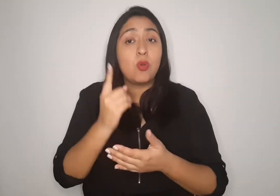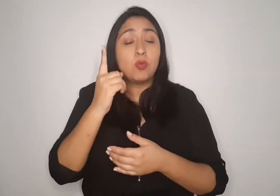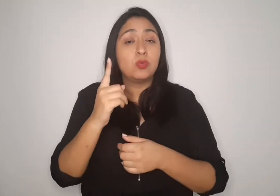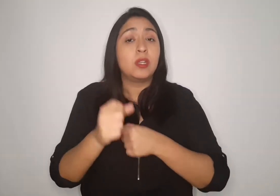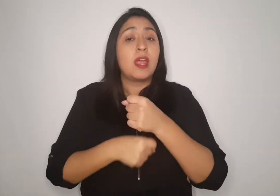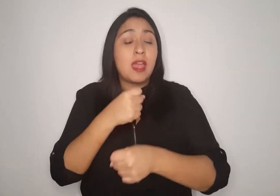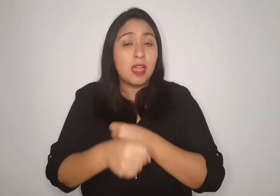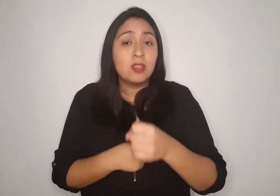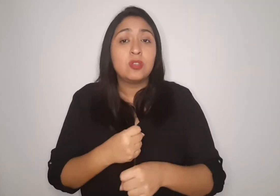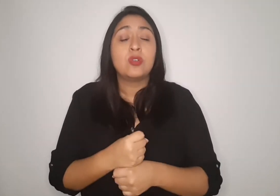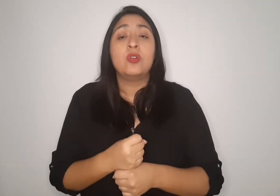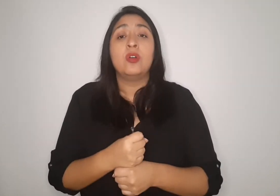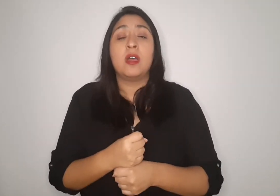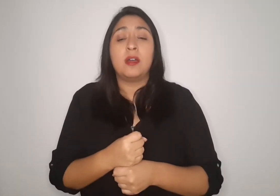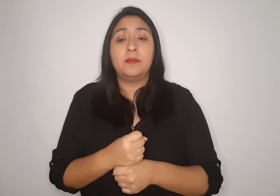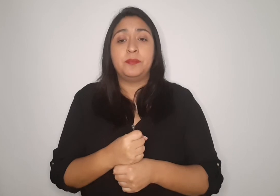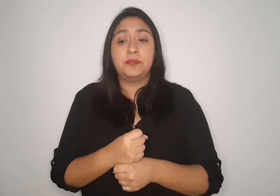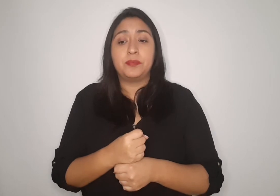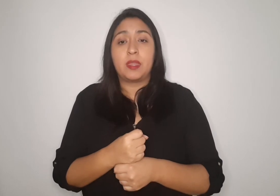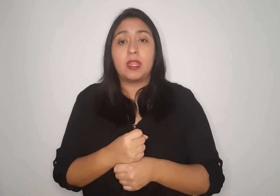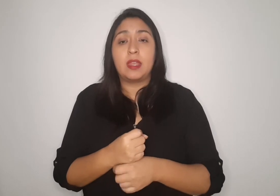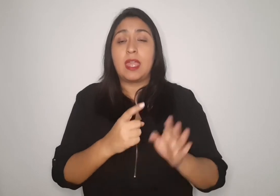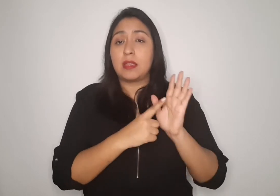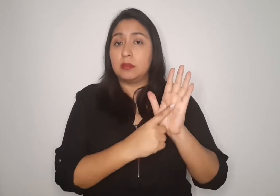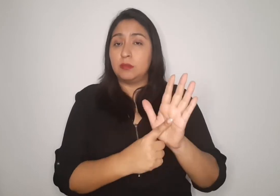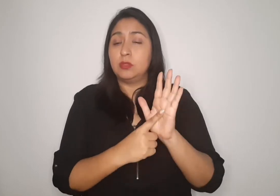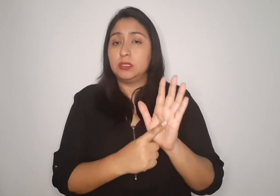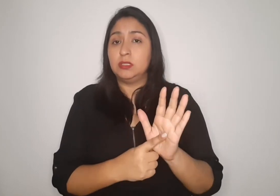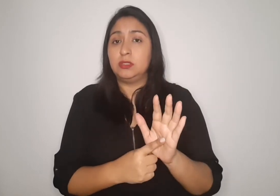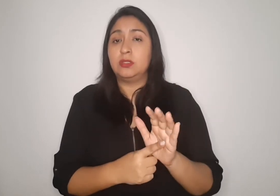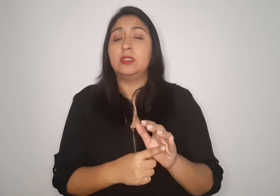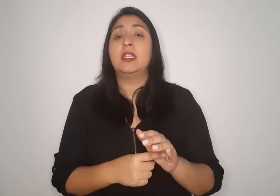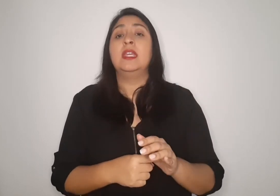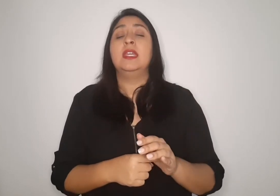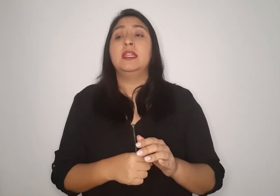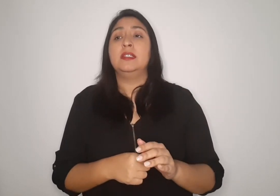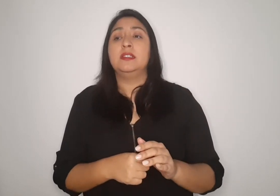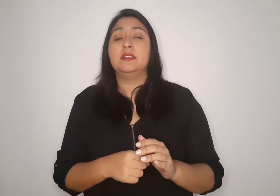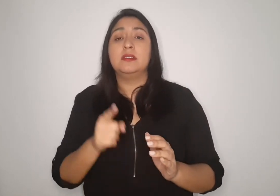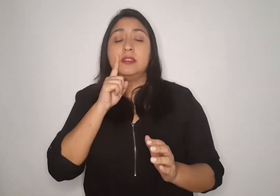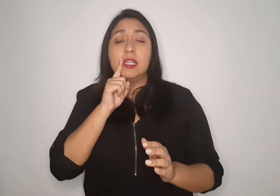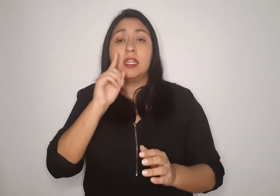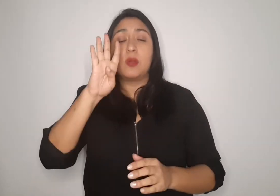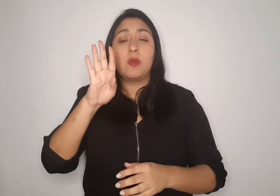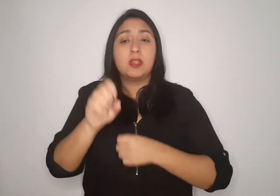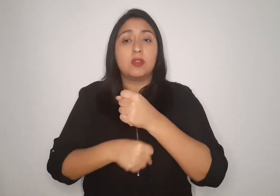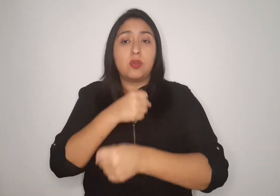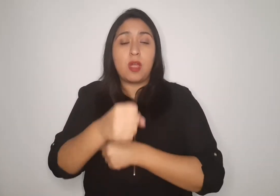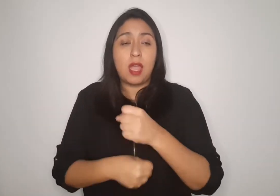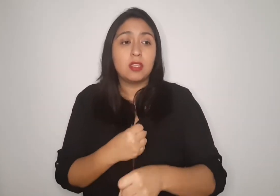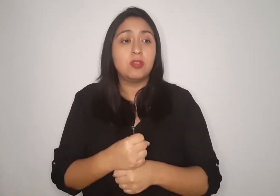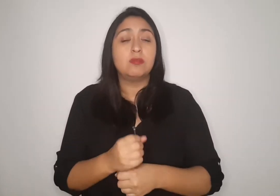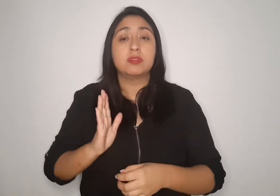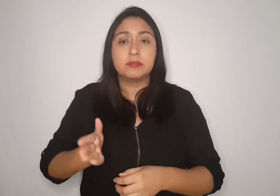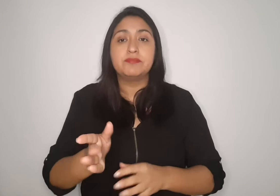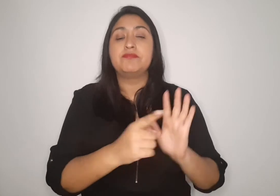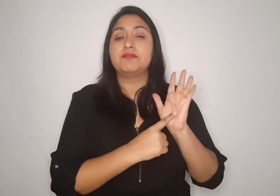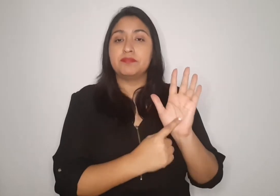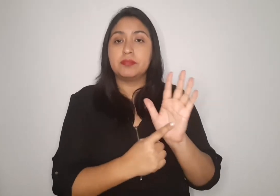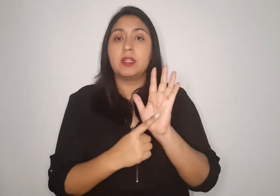presente en el MAVI y en el Museo Arqueológico de Santiago, sin duda da cuenta de que hicieron una